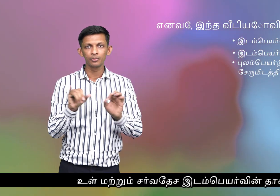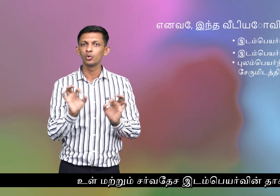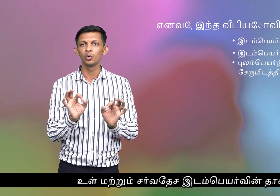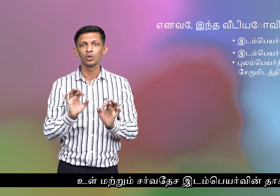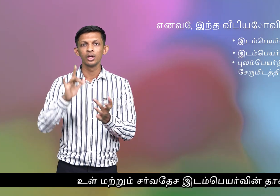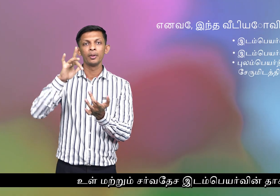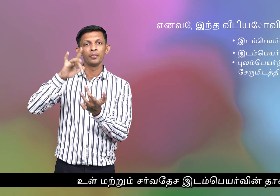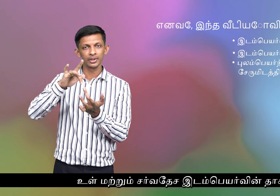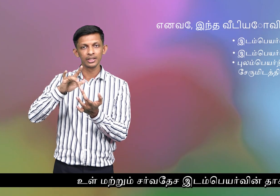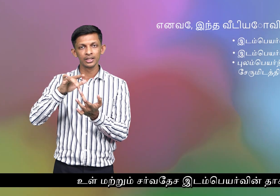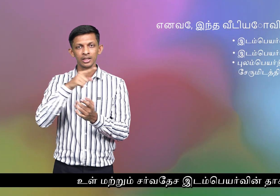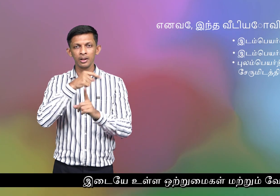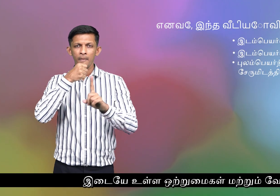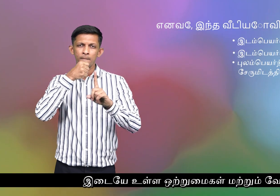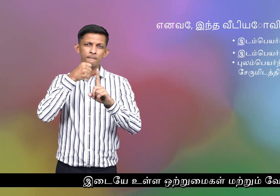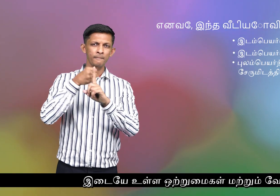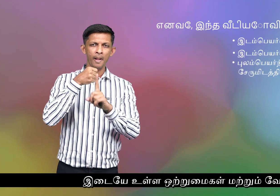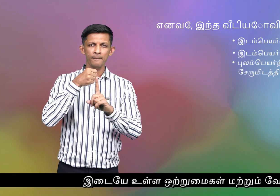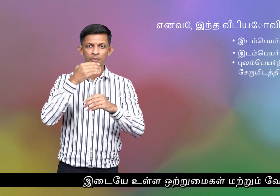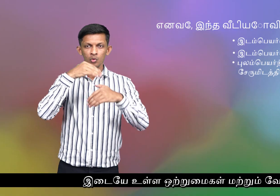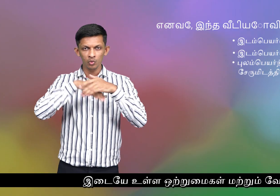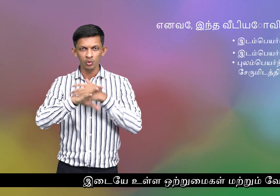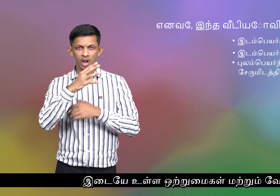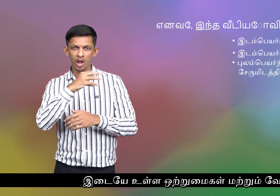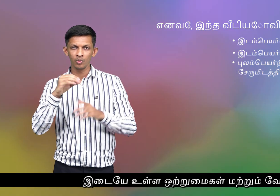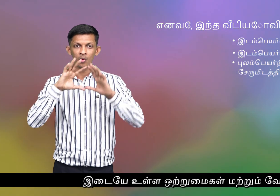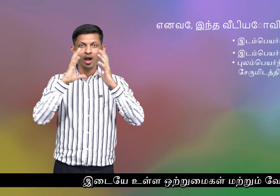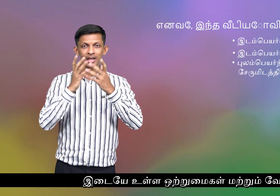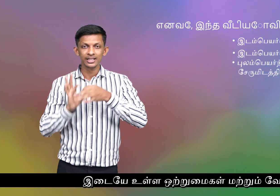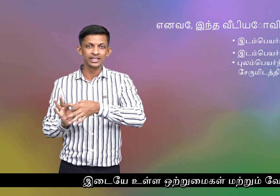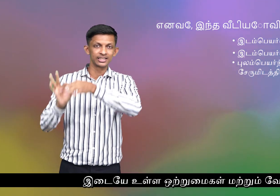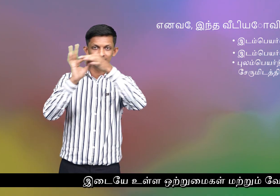இடம்பெயர்வின் தாக்கங்களுக்கு இடையே உள்ள ஒற்றுமைகள் மற்றும் வேறுபாடுகள்.